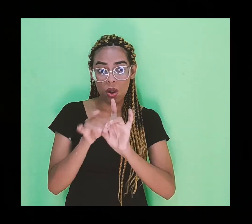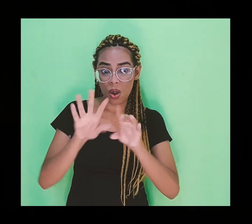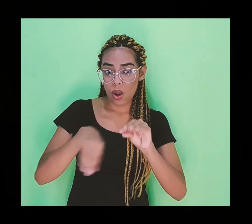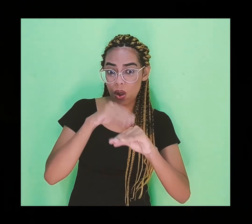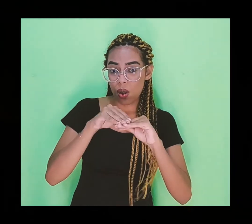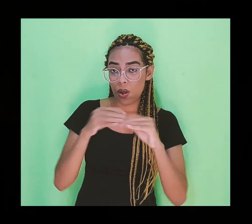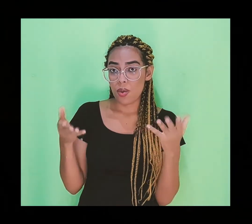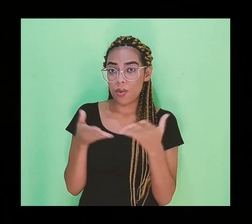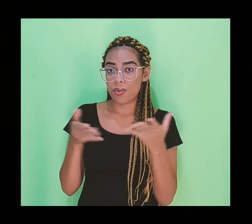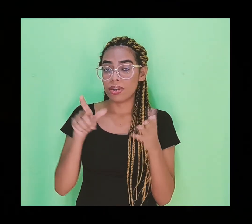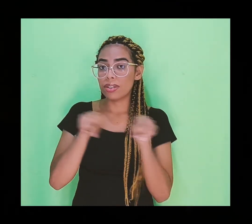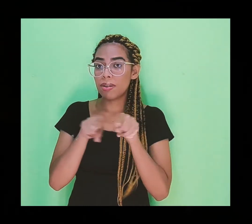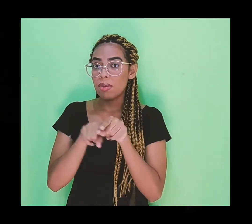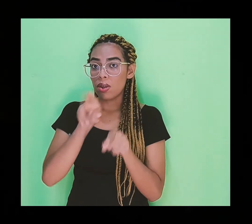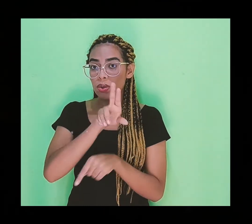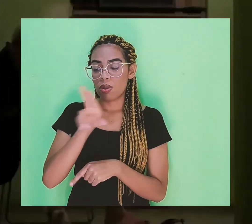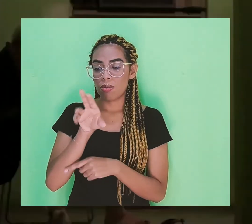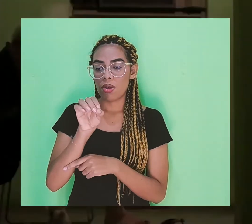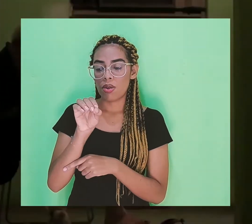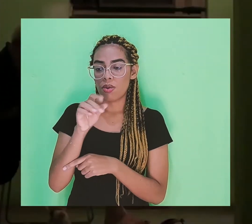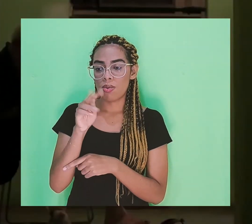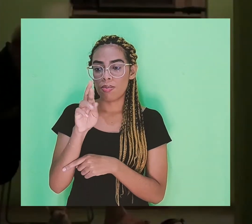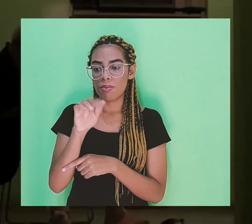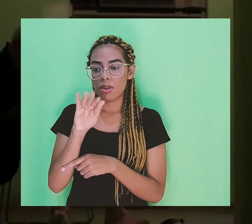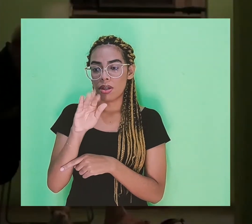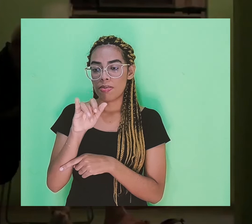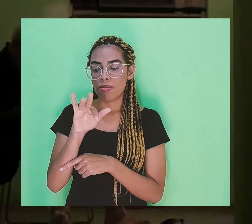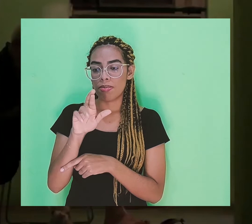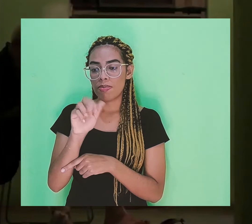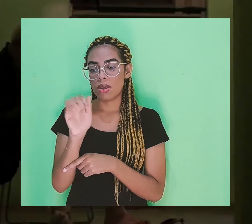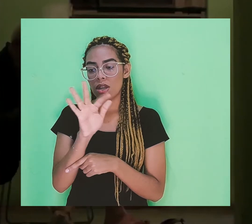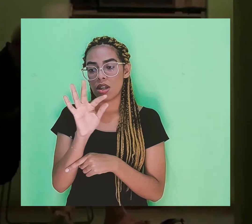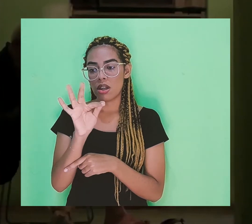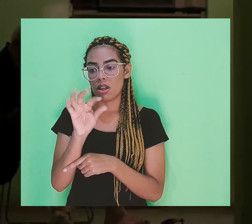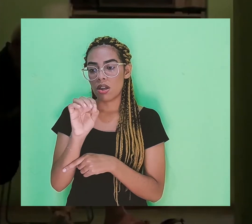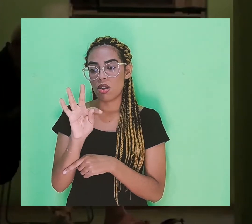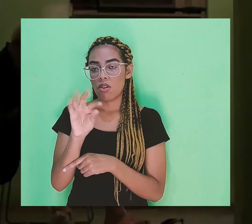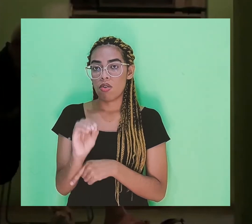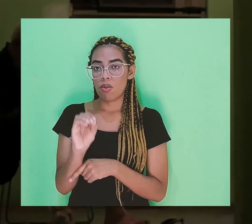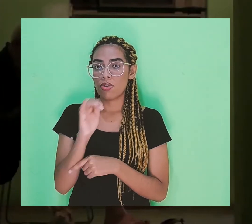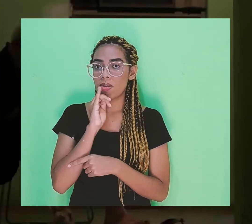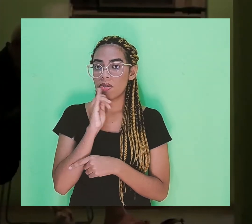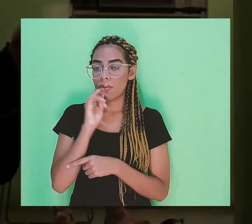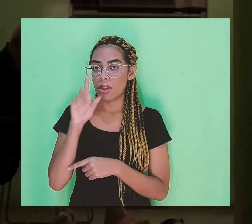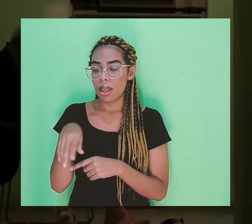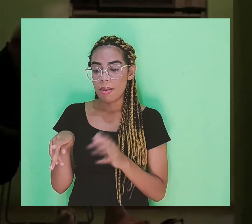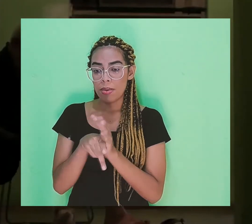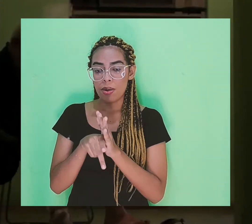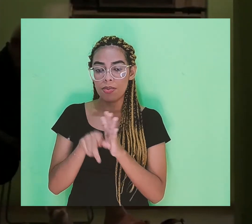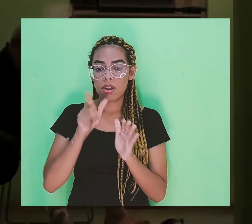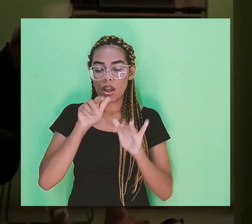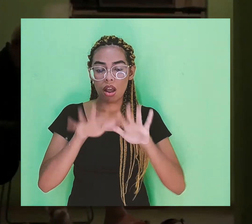falar com primeira foto também. Porque tem um trecho que o Thiago fala, né? Seria o mar a